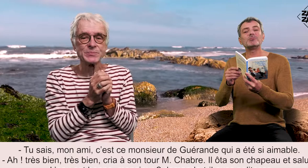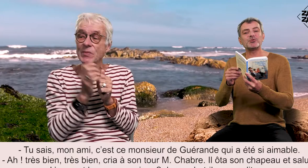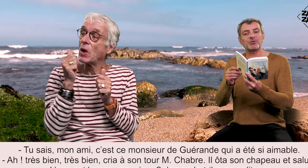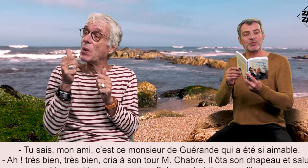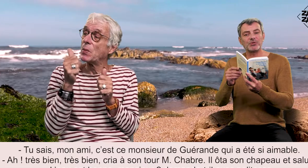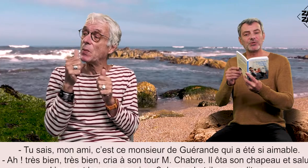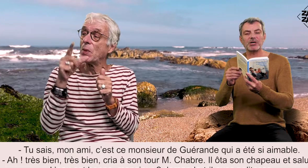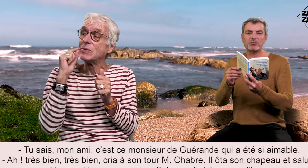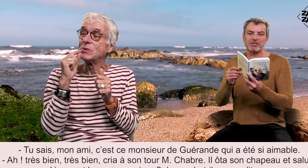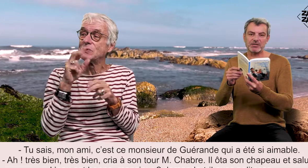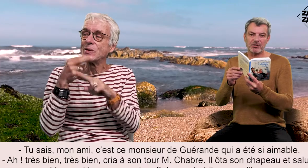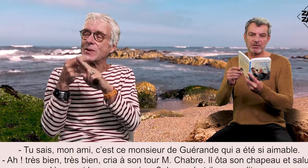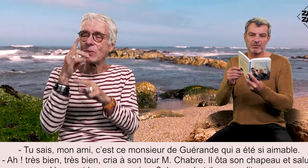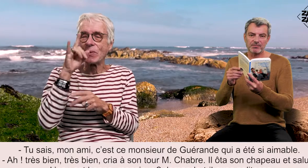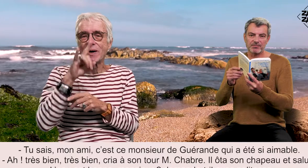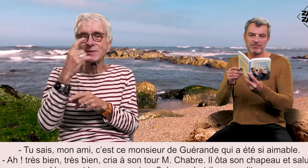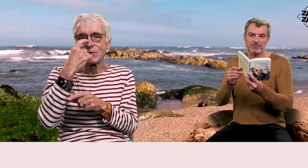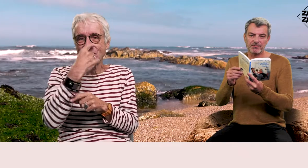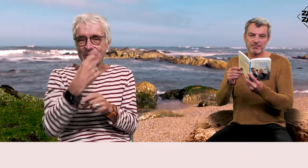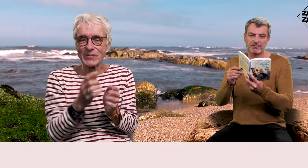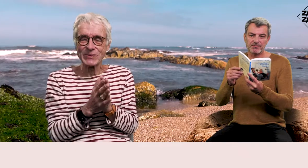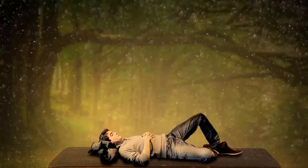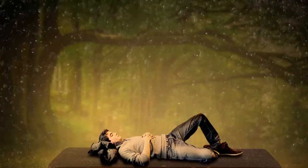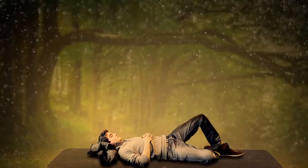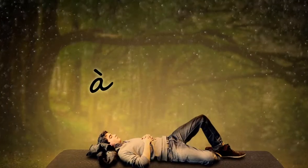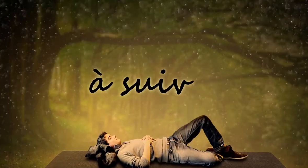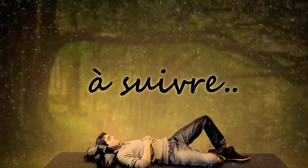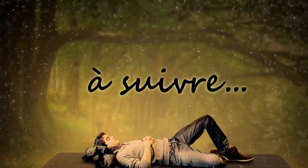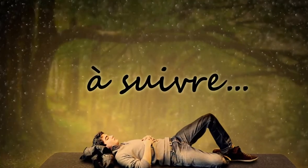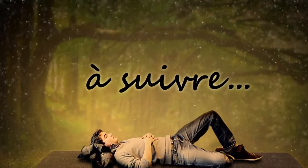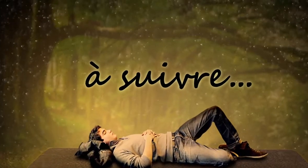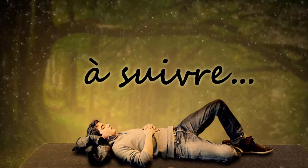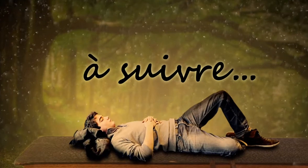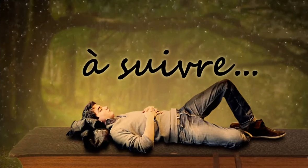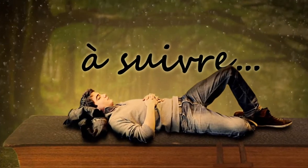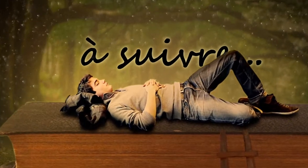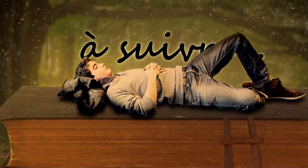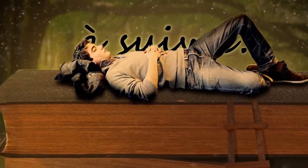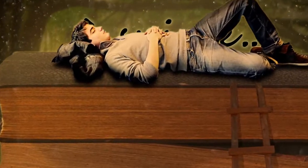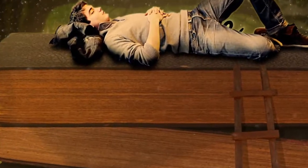Très bonne, monsieur ! » répondit Hector. À suivre. À suivre.